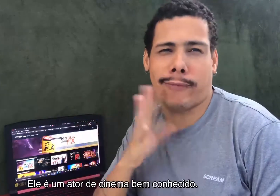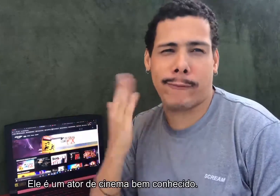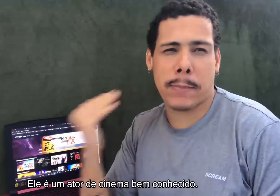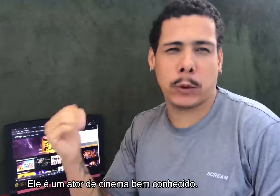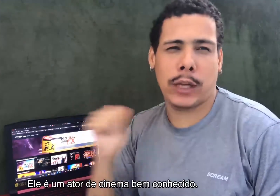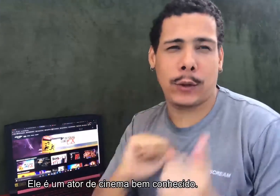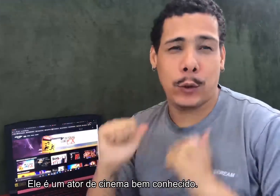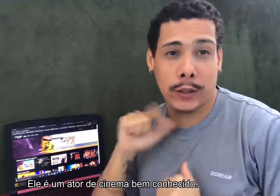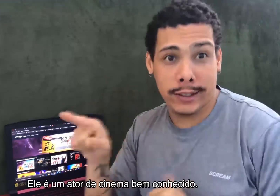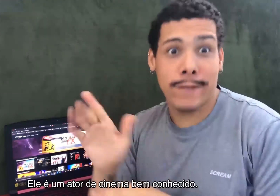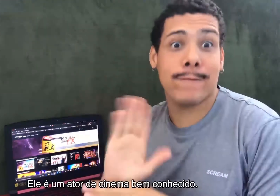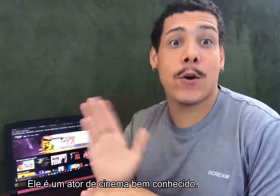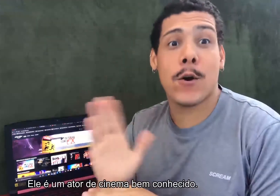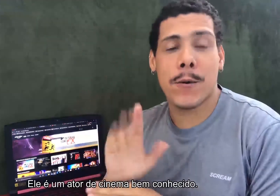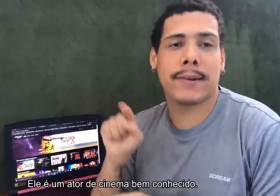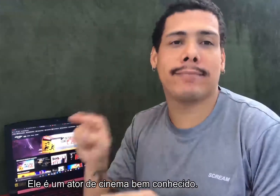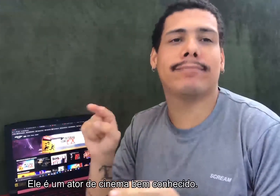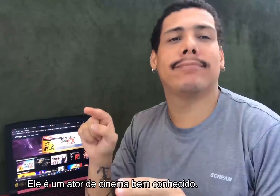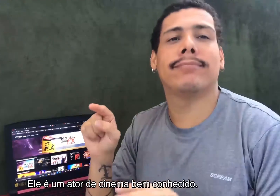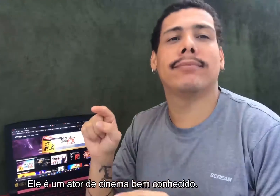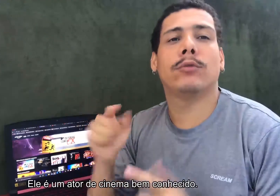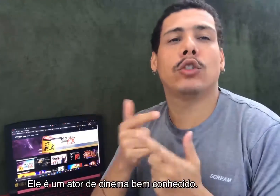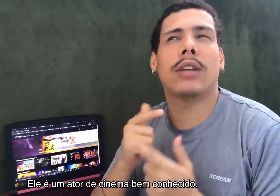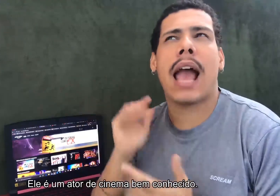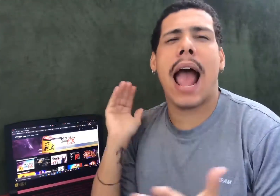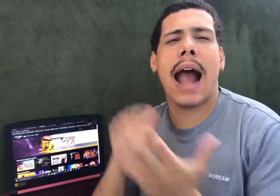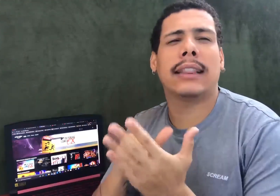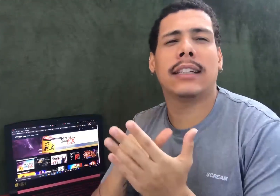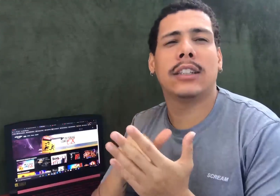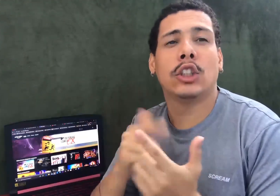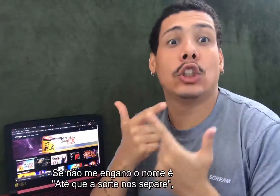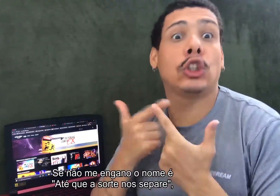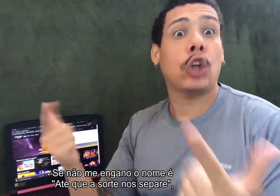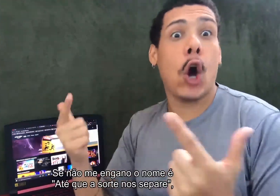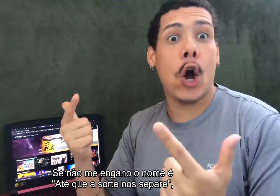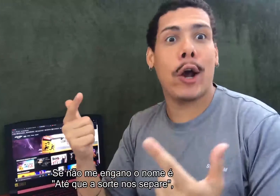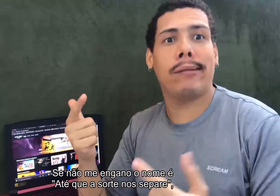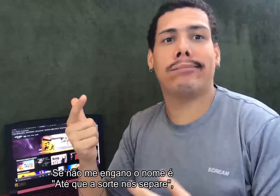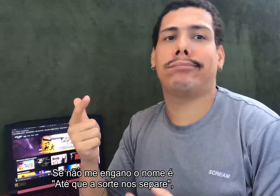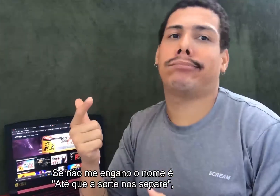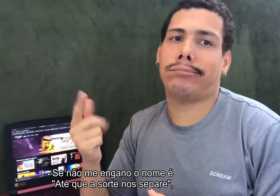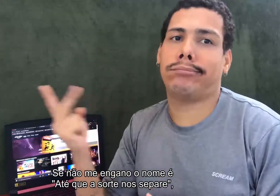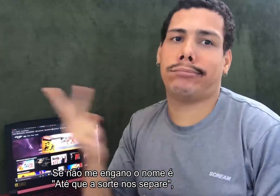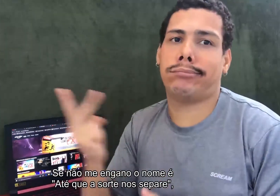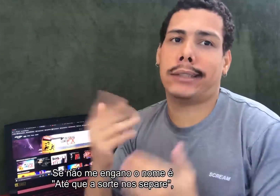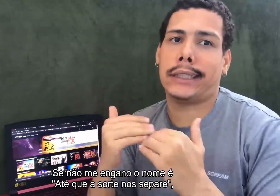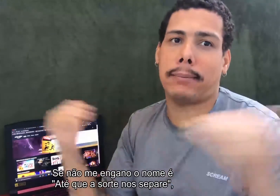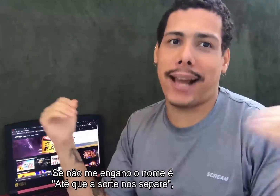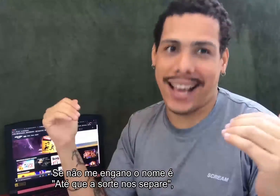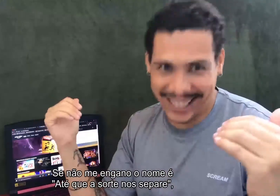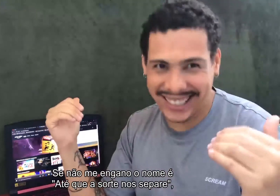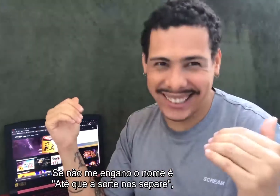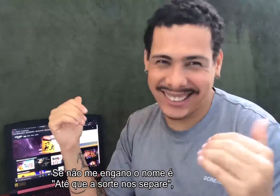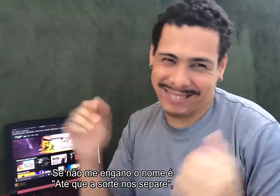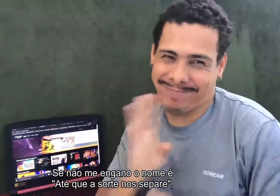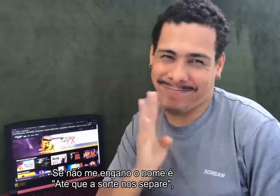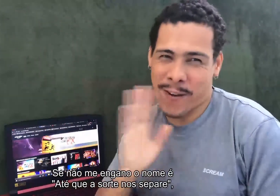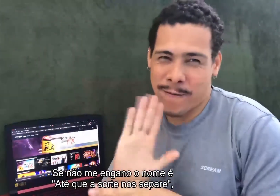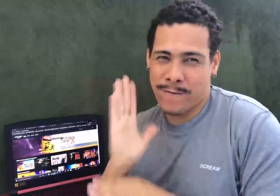Ele é um ator de cinema bem conhecido. Se não me engano, o nome é Até que a Sorte nos Separe.